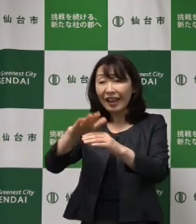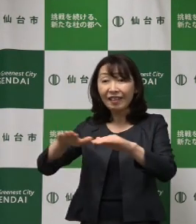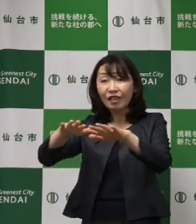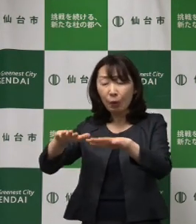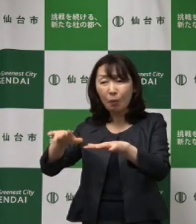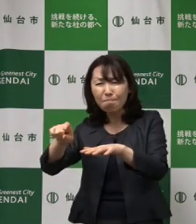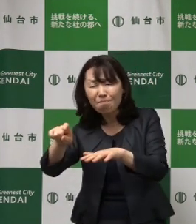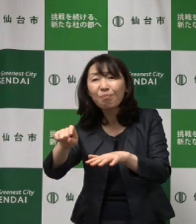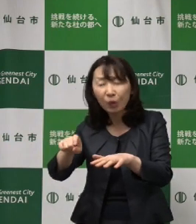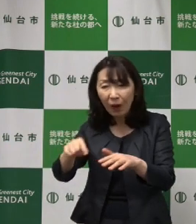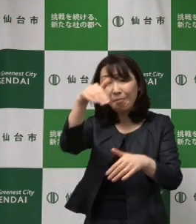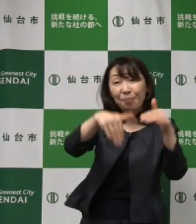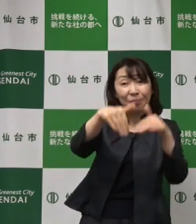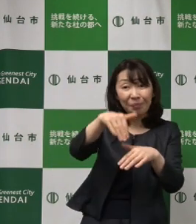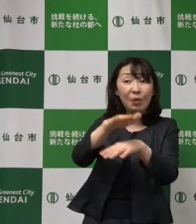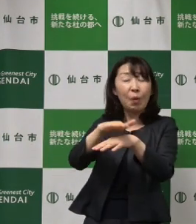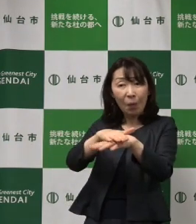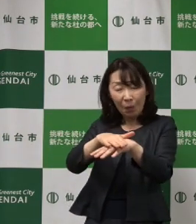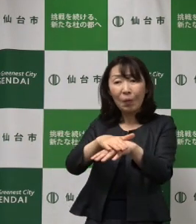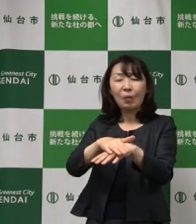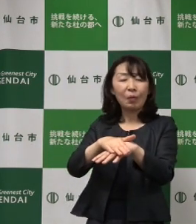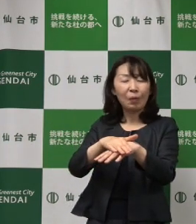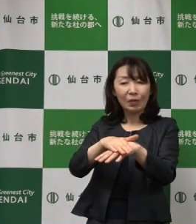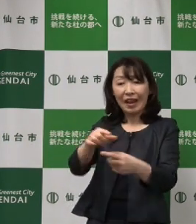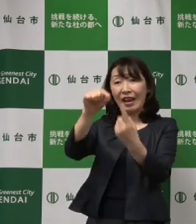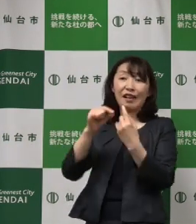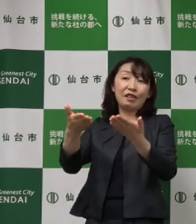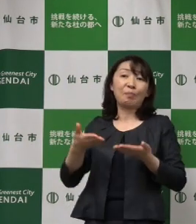の、 デザインですけれども、従来の今の